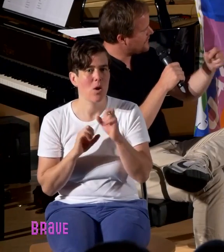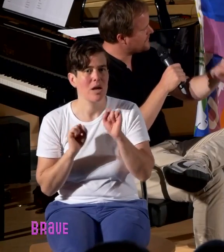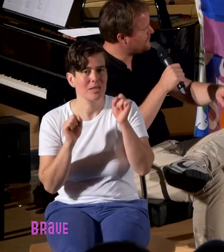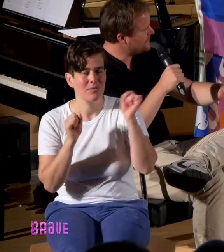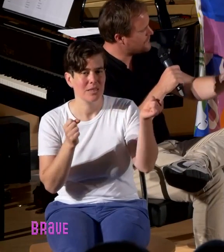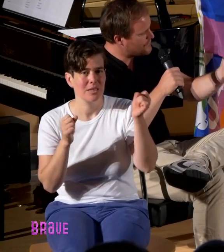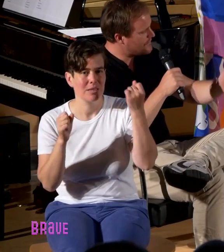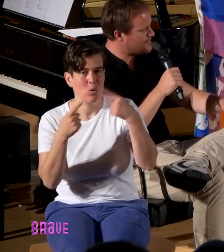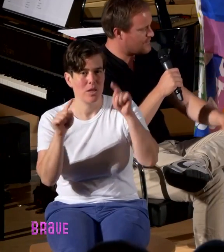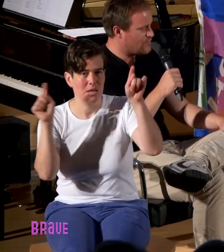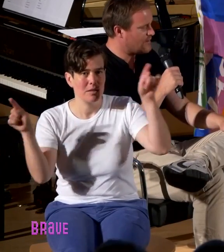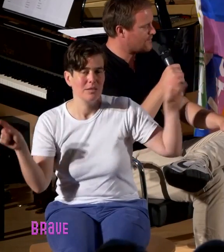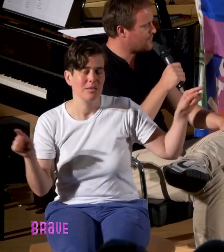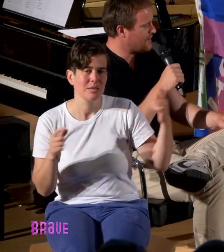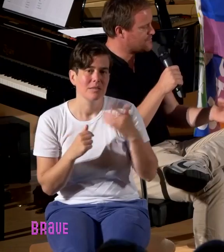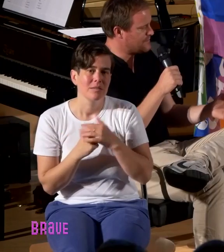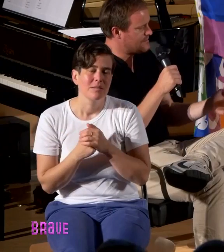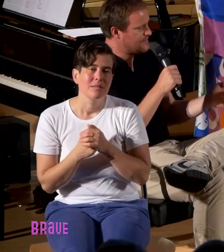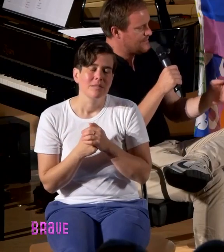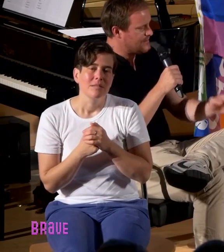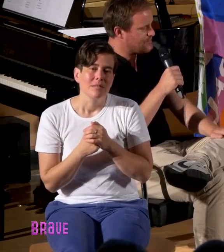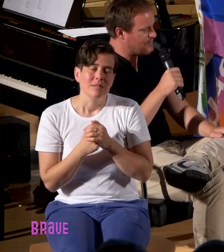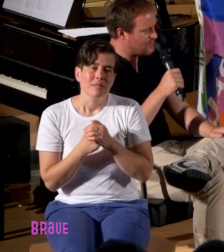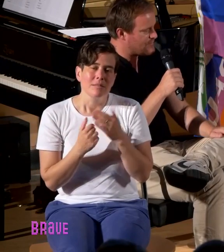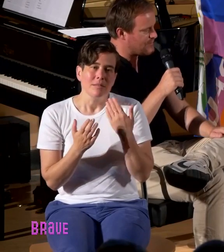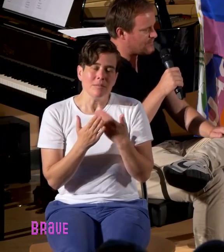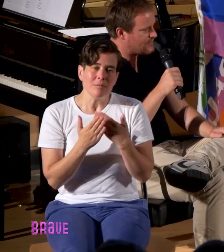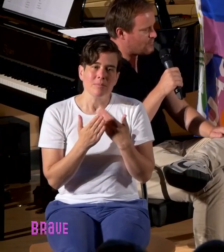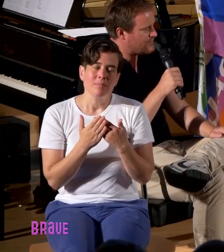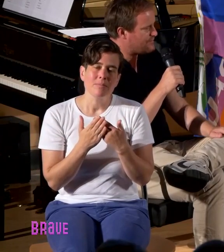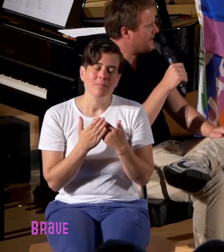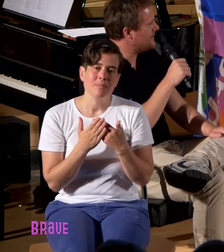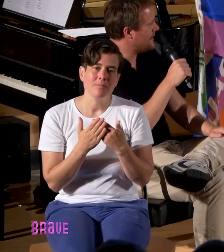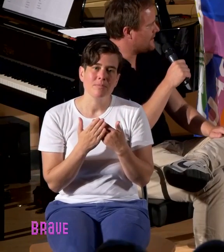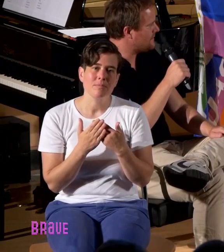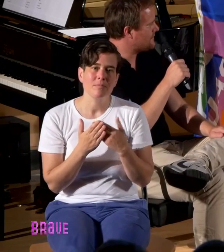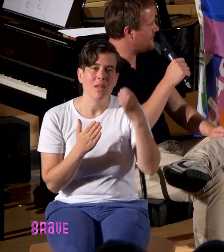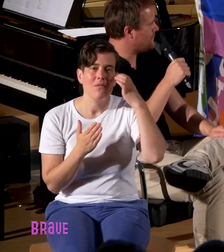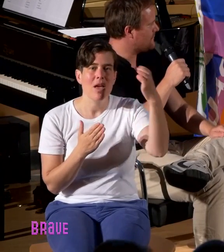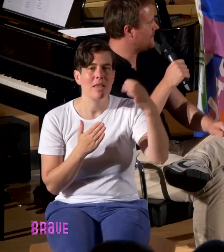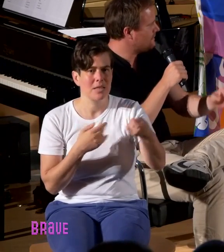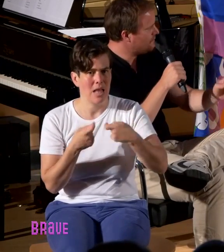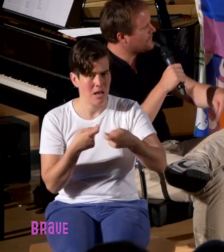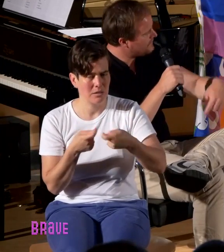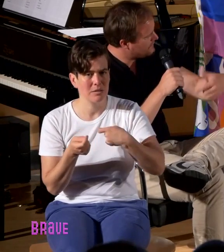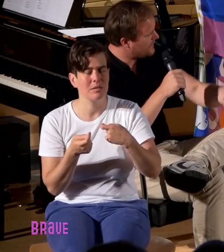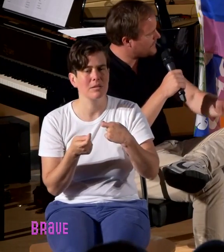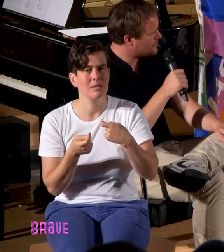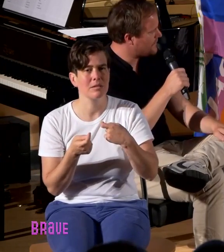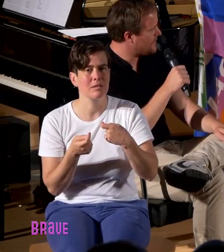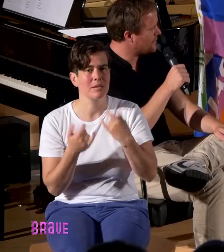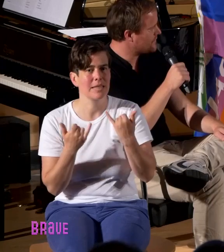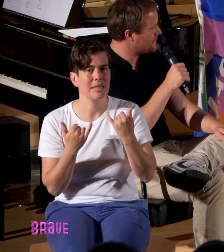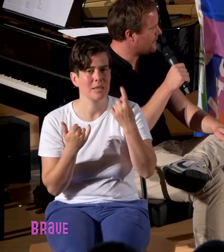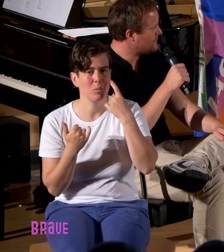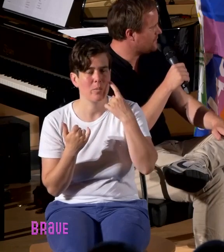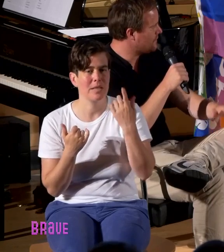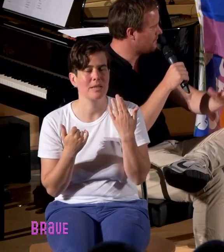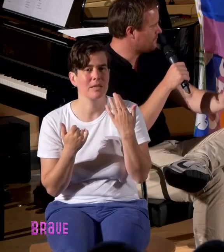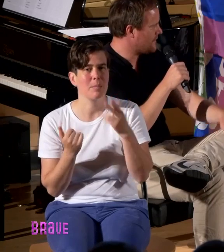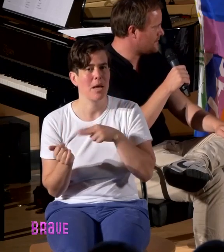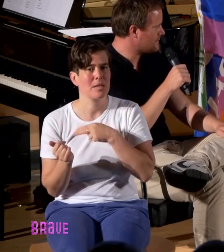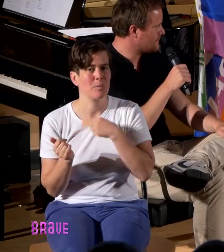Aktivistinnen und Aktivisten und Initiatoren. Also zum Beispiel gibt es immer, unser Fanladen ist eben, nicht nur, dass er jetzt gerade aktuell